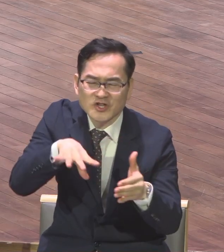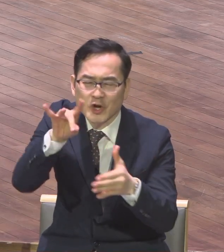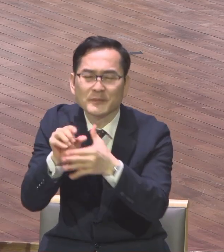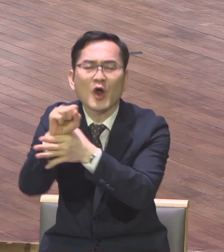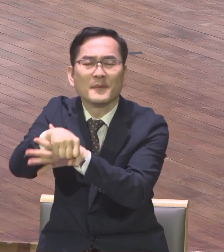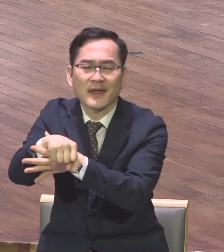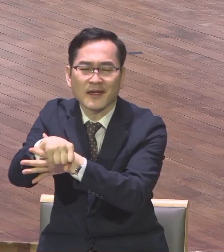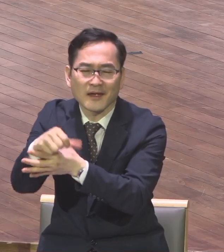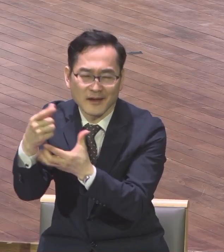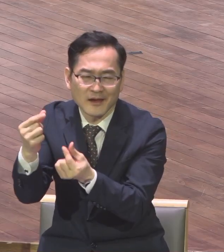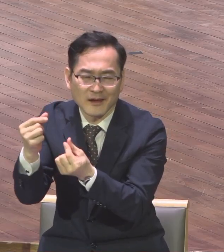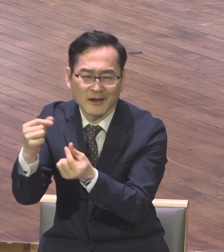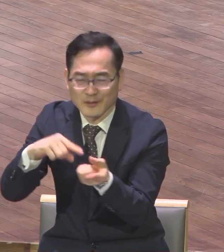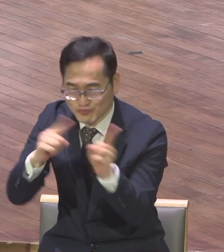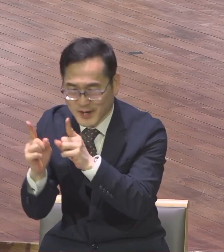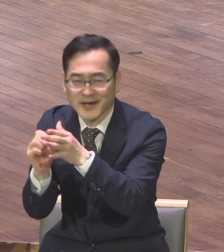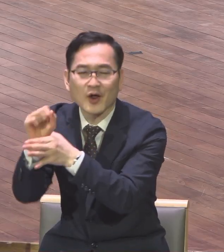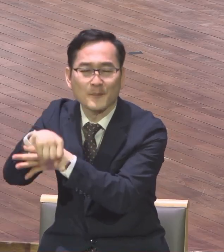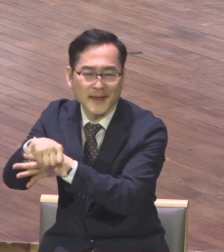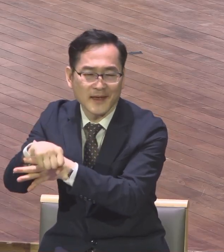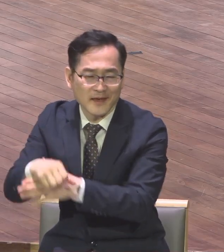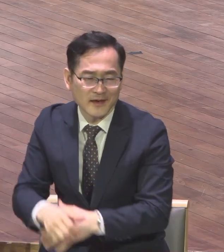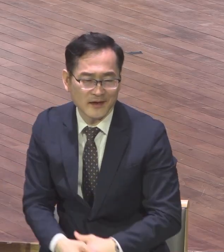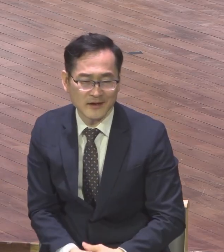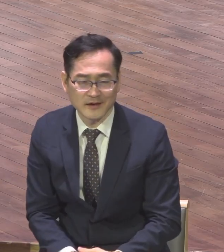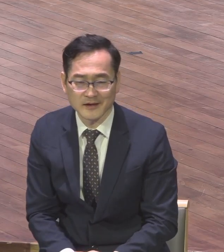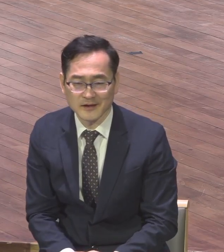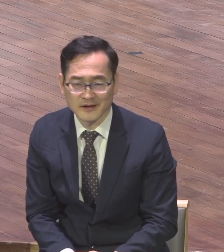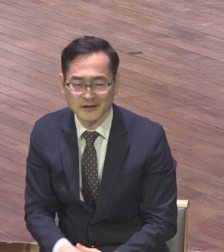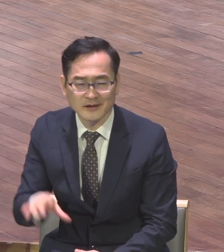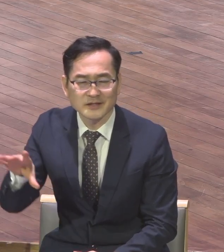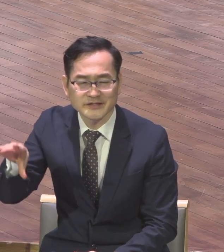열매가 되셨도다. 첫 열매가 되셨도다.